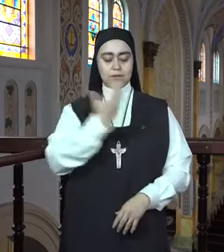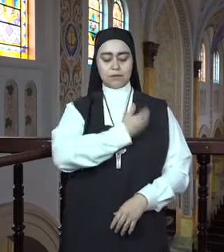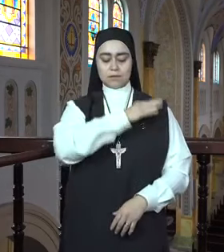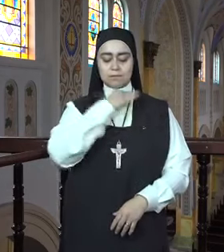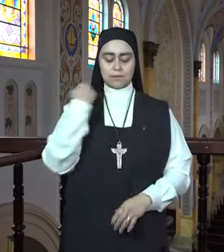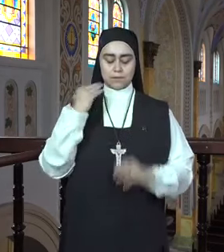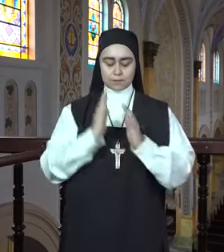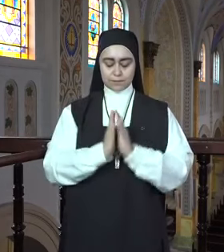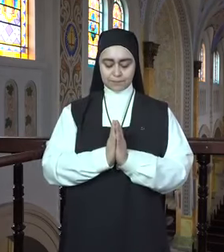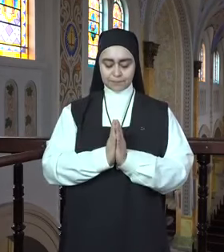nossa morte. Amém.